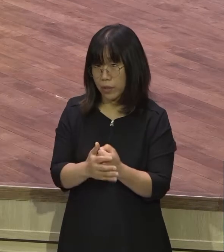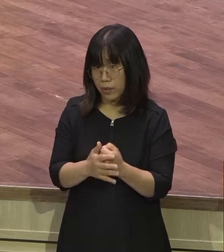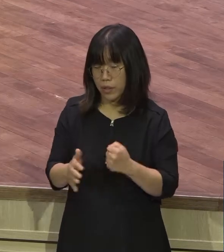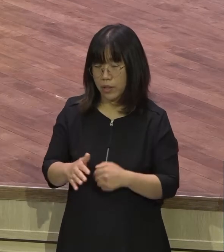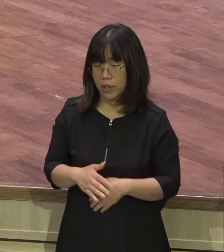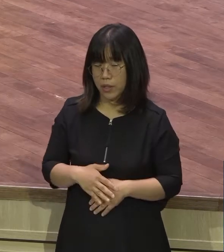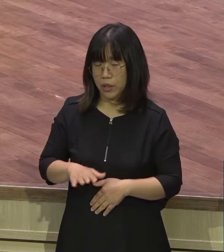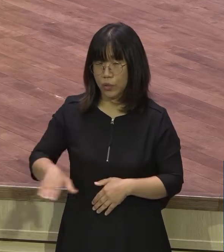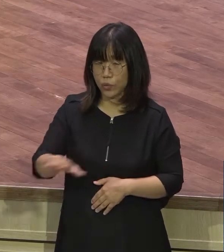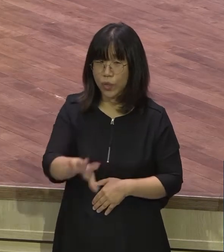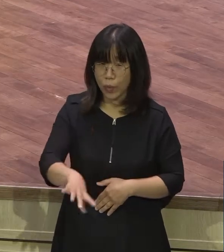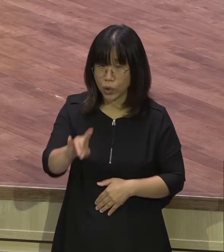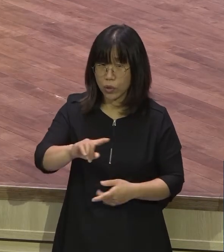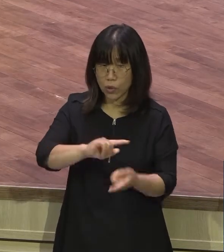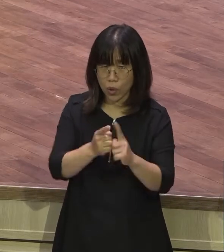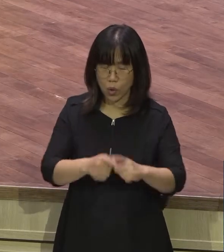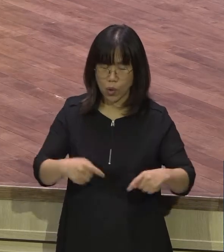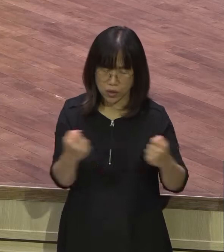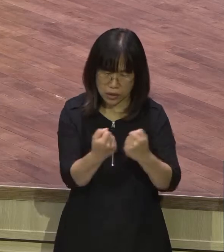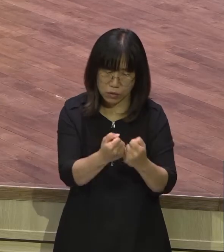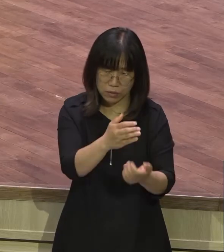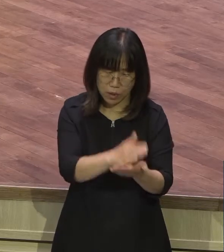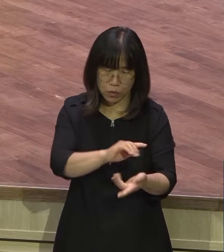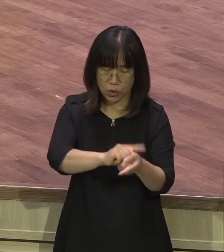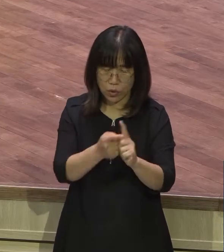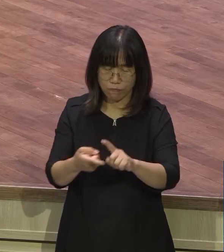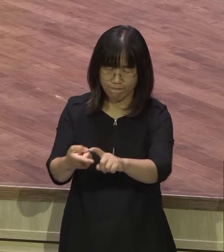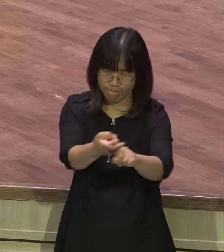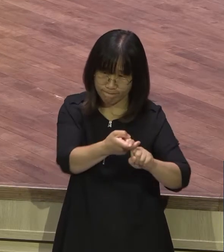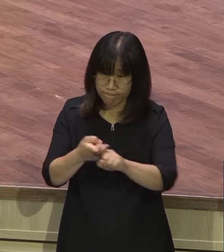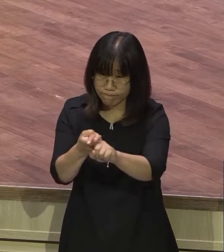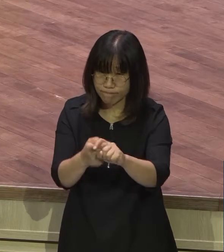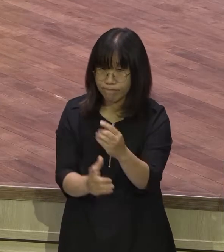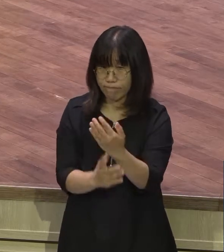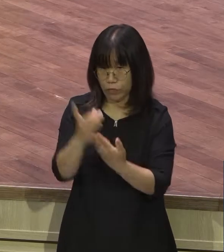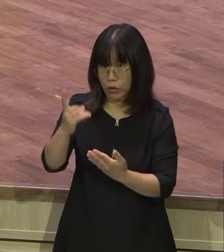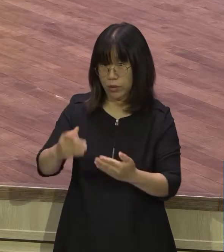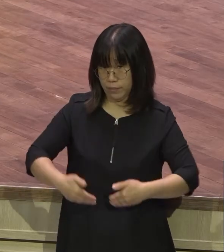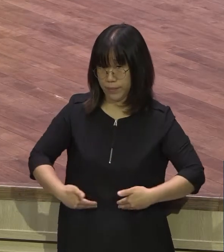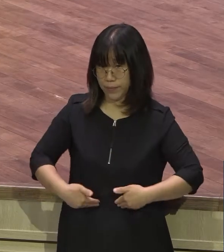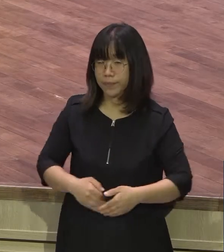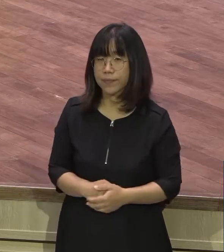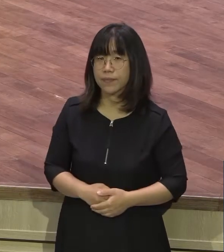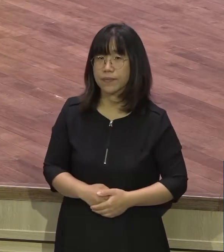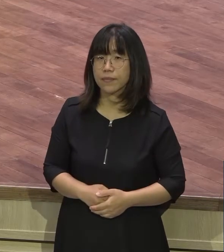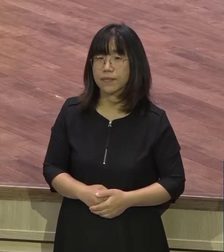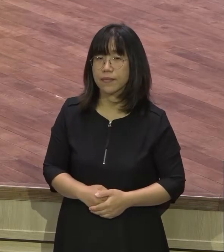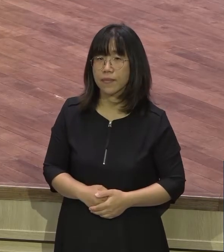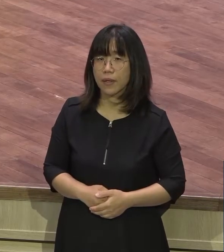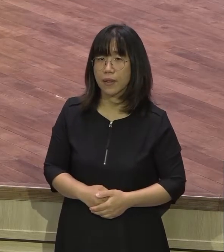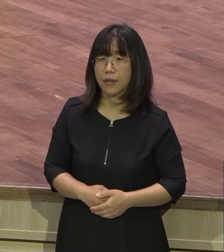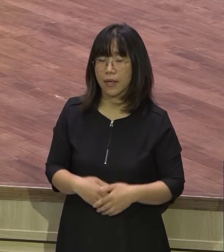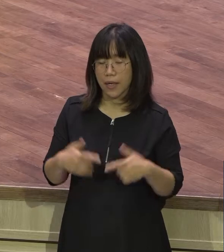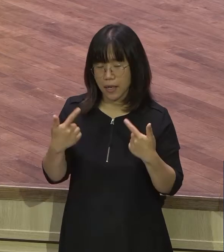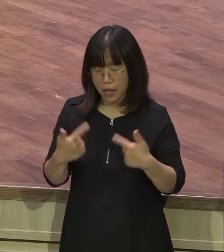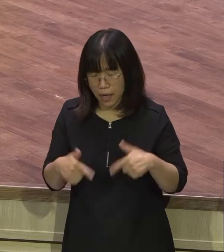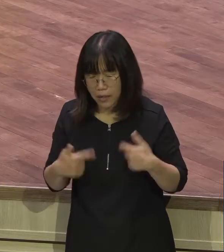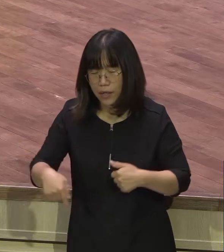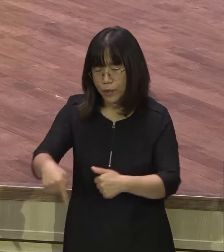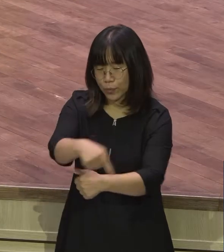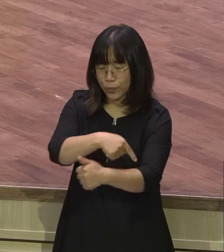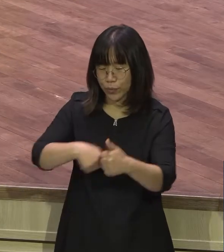우리부터 온 뉴스 아멘 딱 돼가지고 영적으로 무장해서 맨날 분위기가 축제